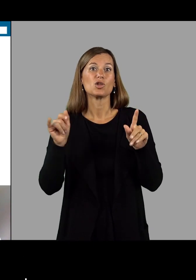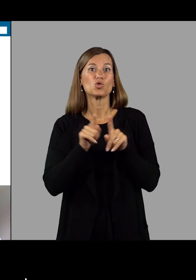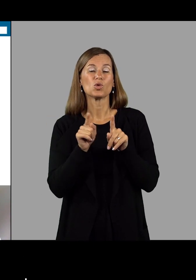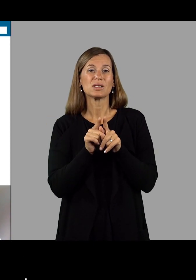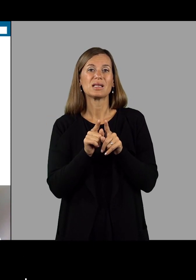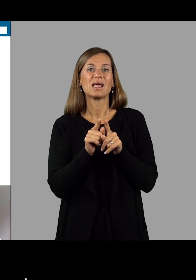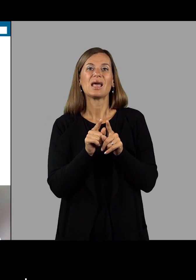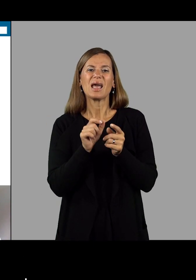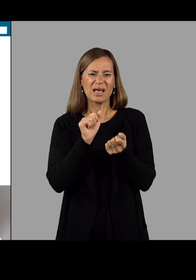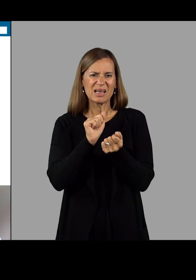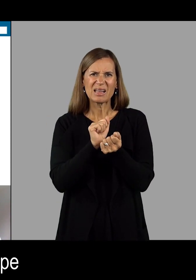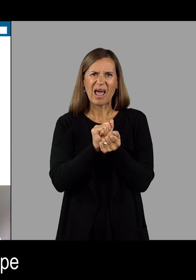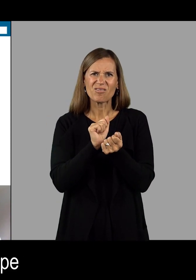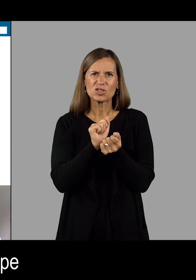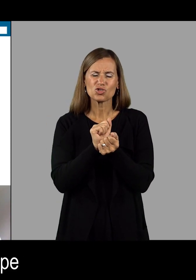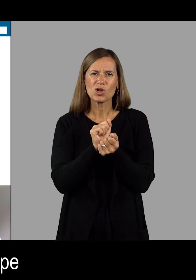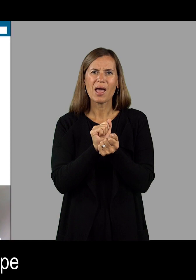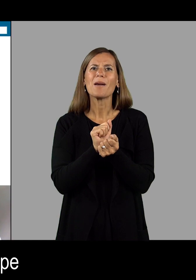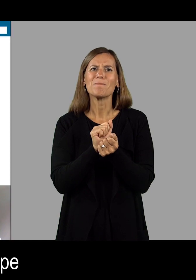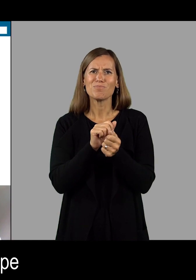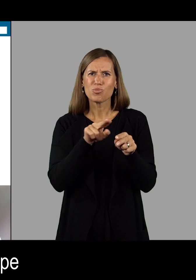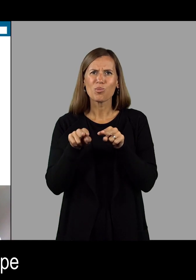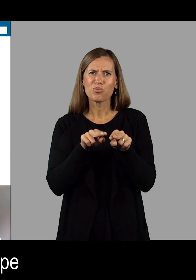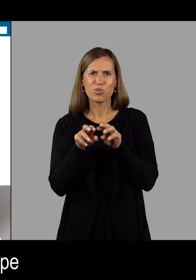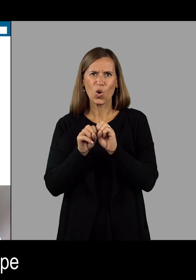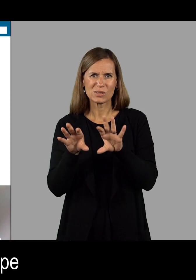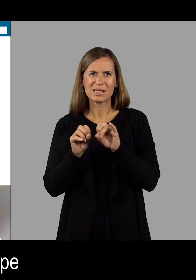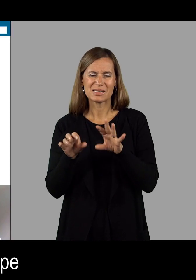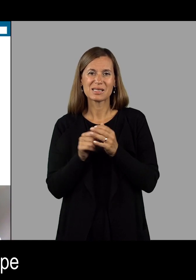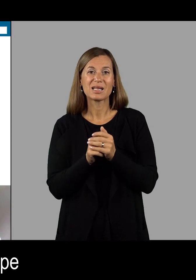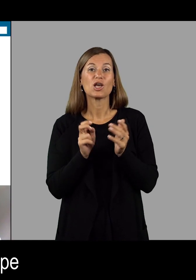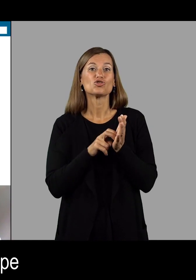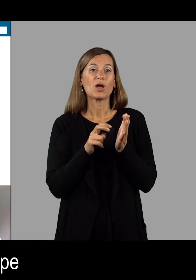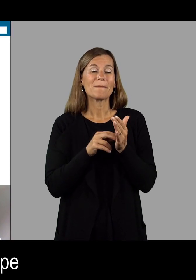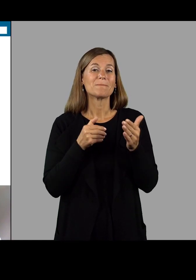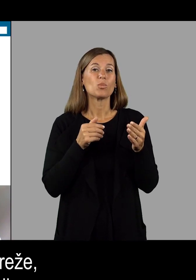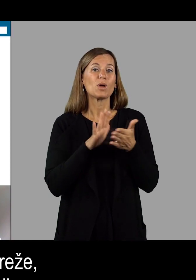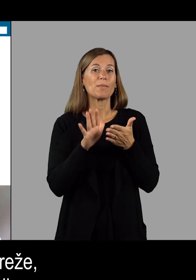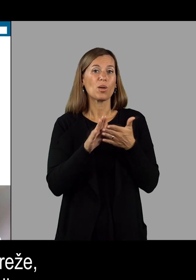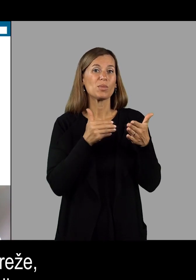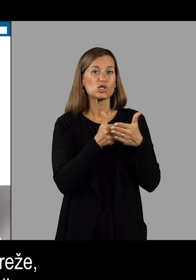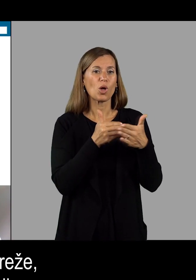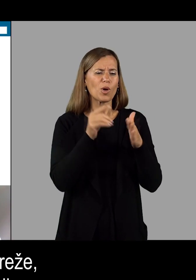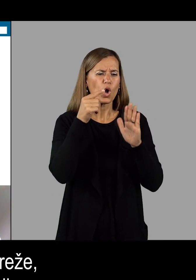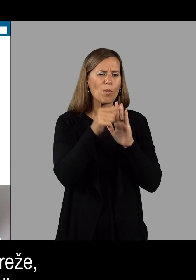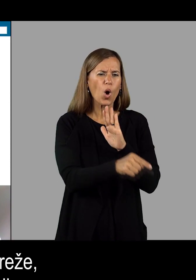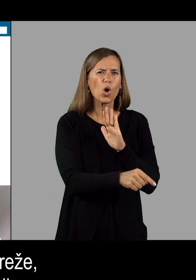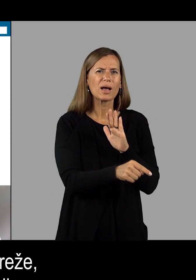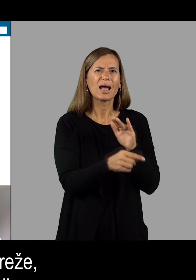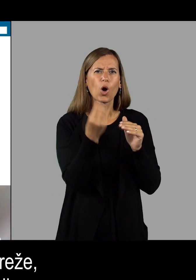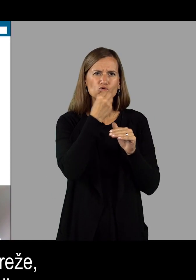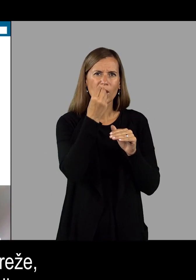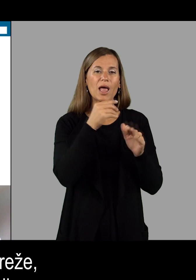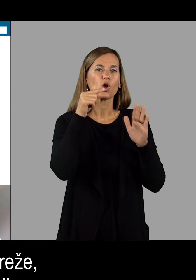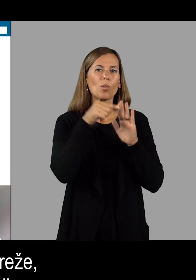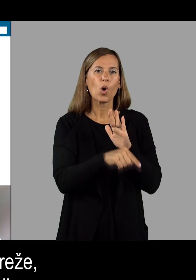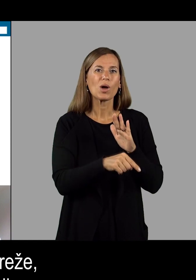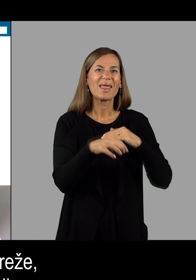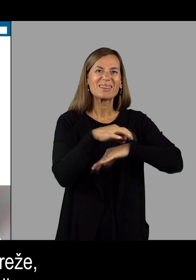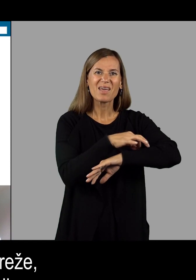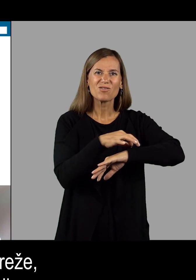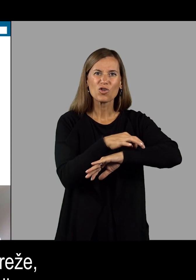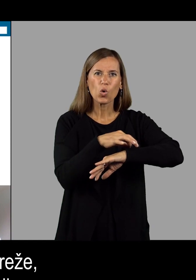grafične koprocesorje, in pa uporabljamo pristope globokega učenja, torej globoke nevronske mreže, širše